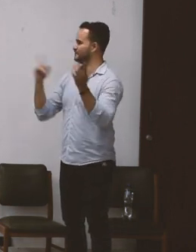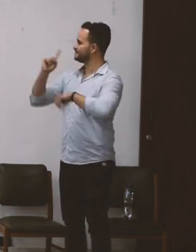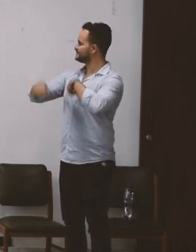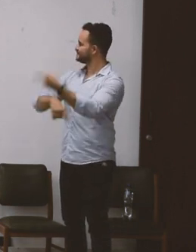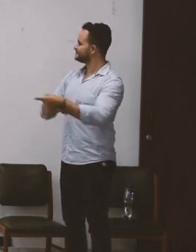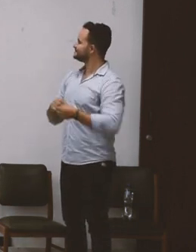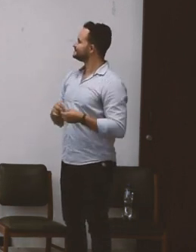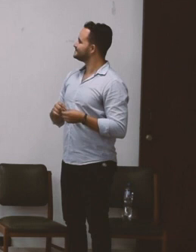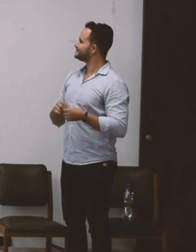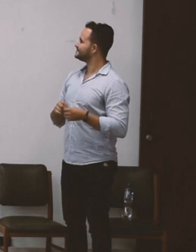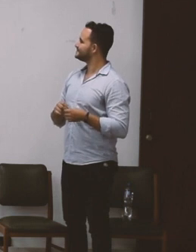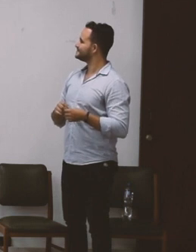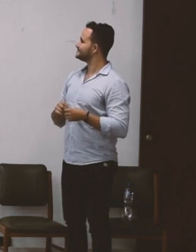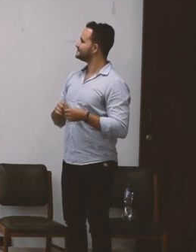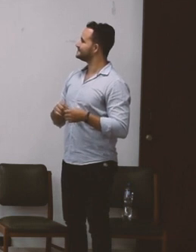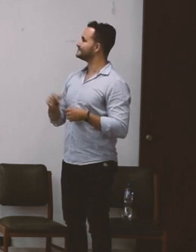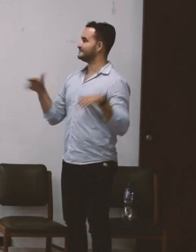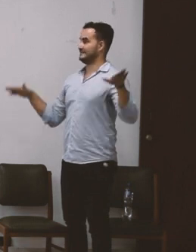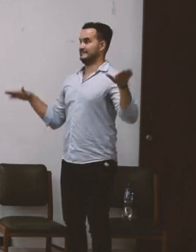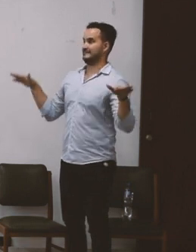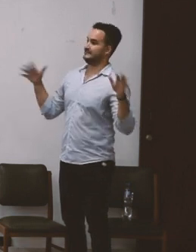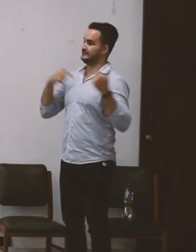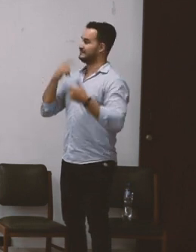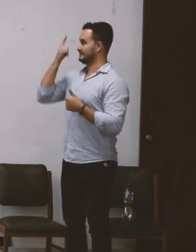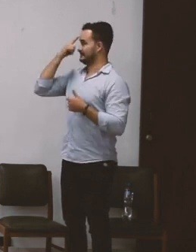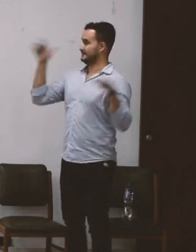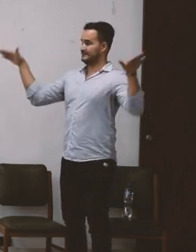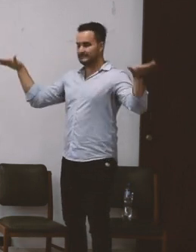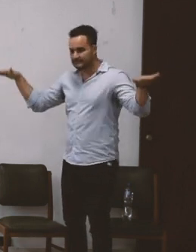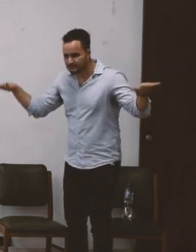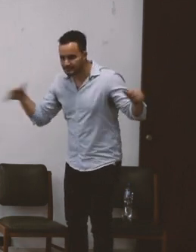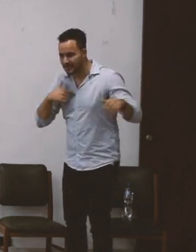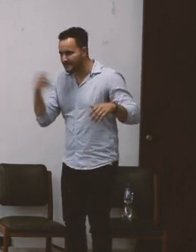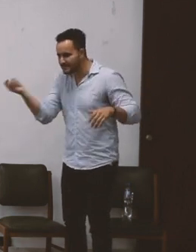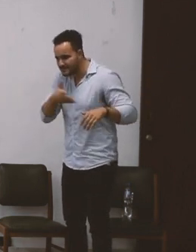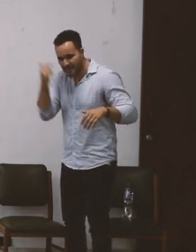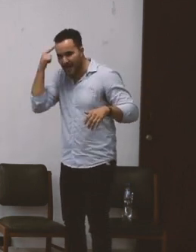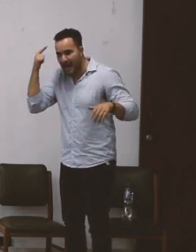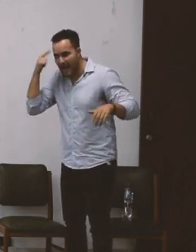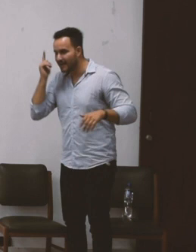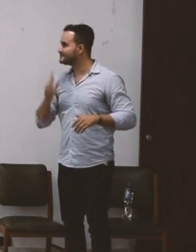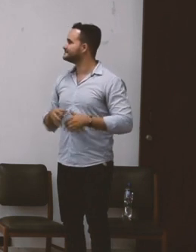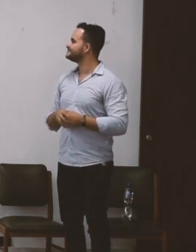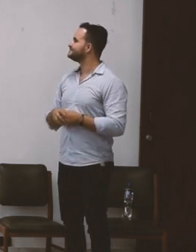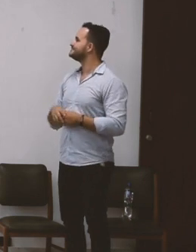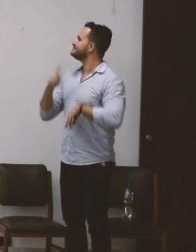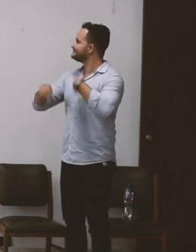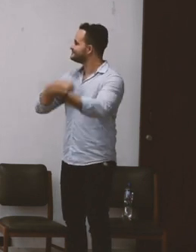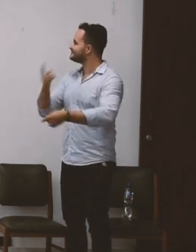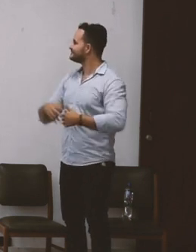siguiente. De ahí que el maestro Raya se acerque a Marlene y le diga, pensé que le habías dicho, ¿no? La